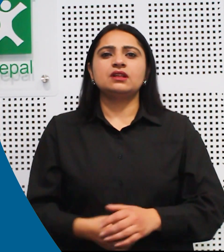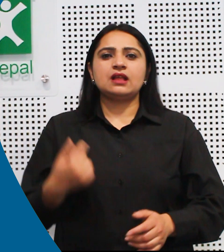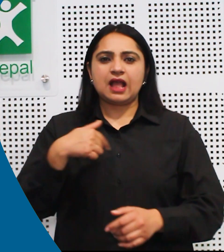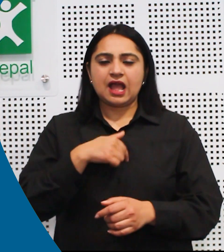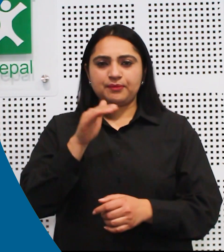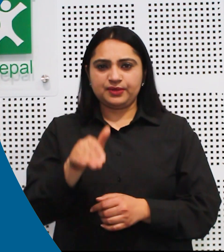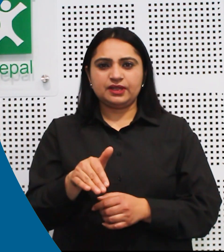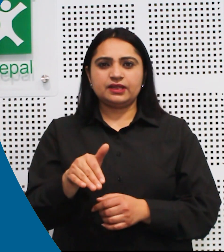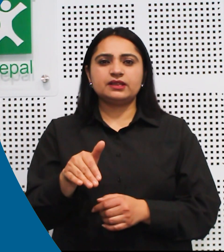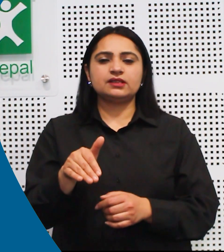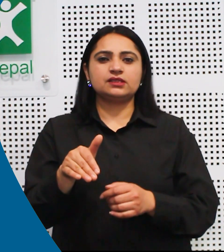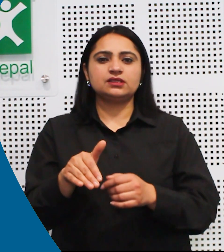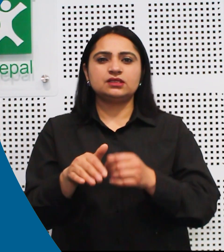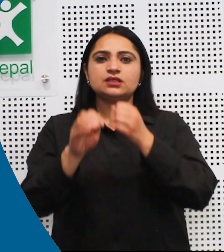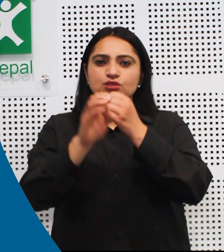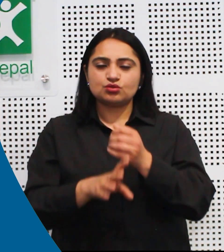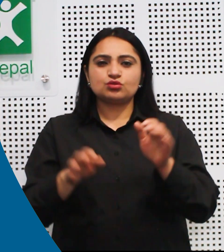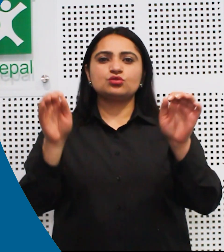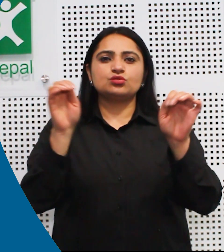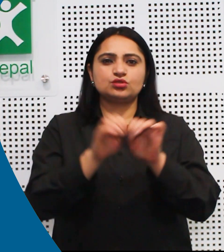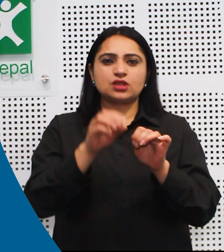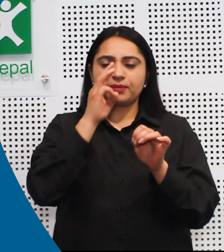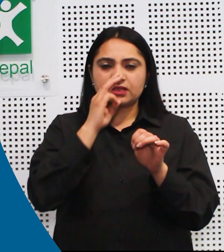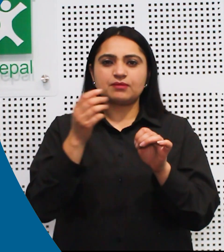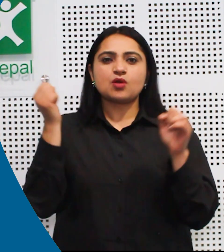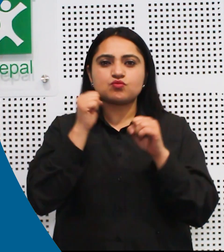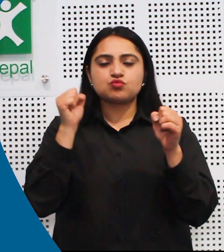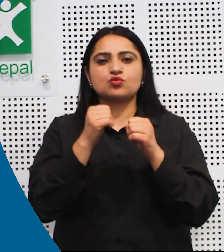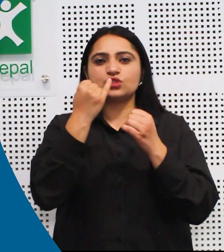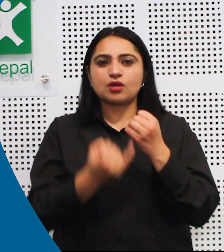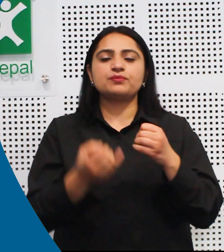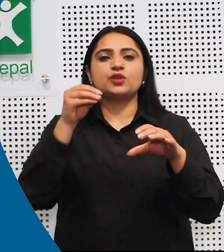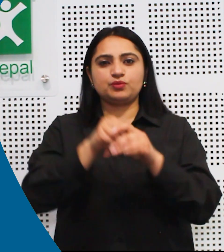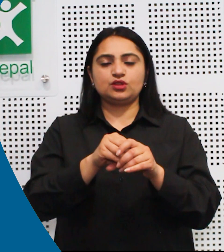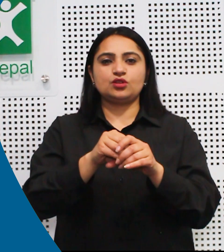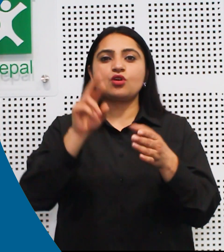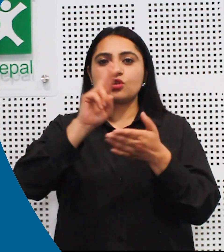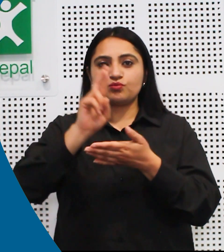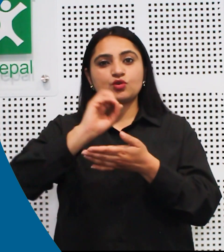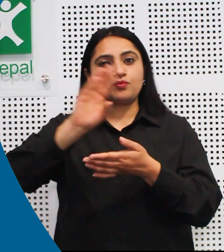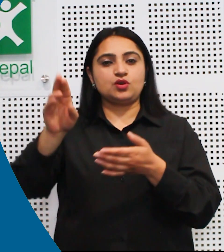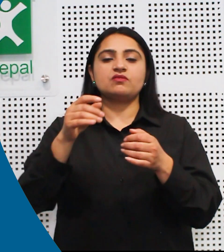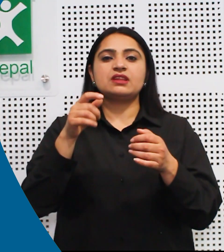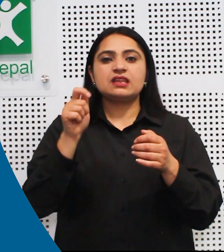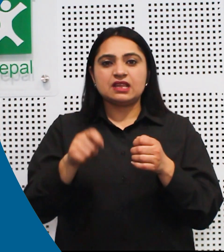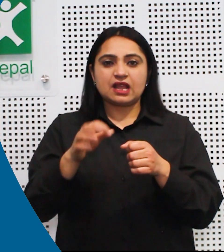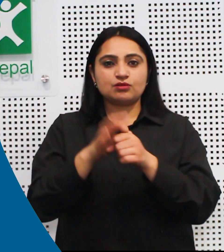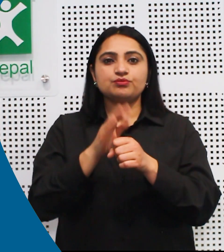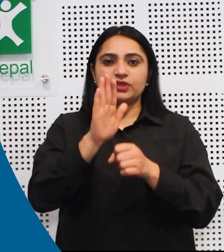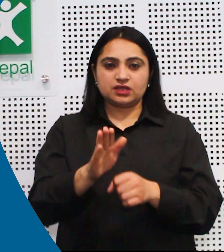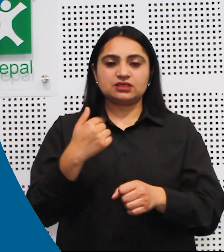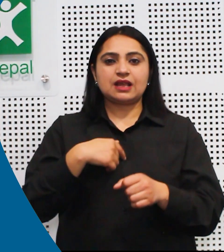र विशेषको सन्दर्भमा पौष मसान्तभित्र पठाइसक्न पर्ने कानुनी प्रावधान भएको हुनाले हामीले हाम्रो टिकापुर